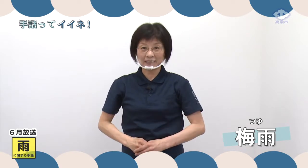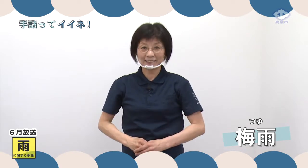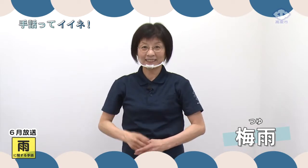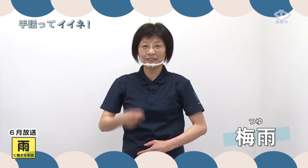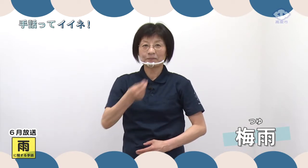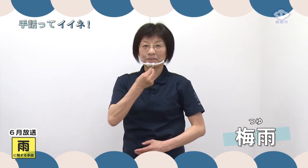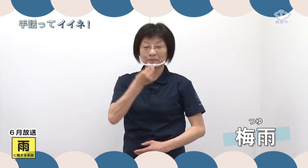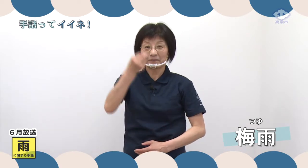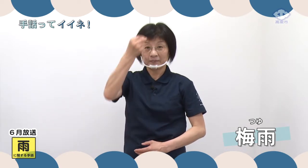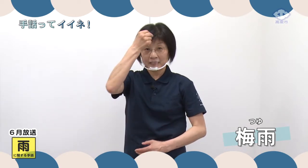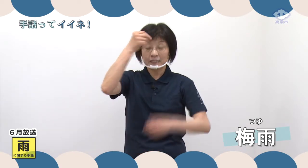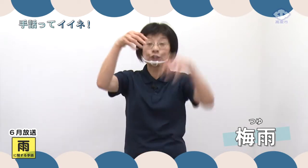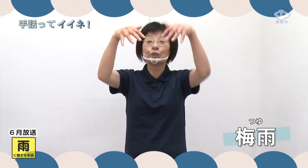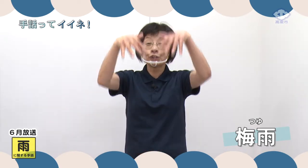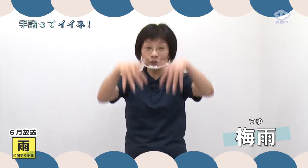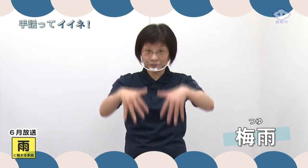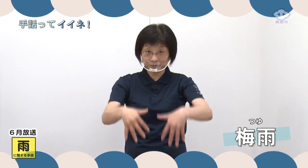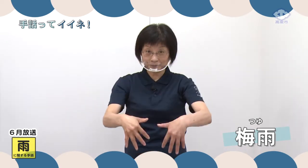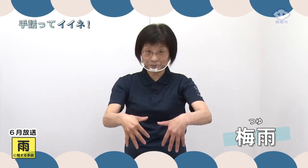。梅雨、